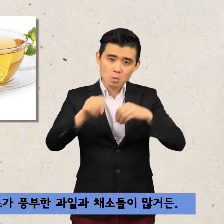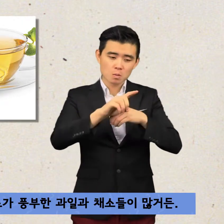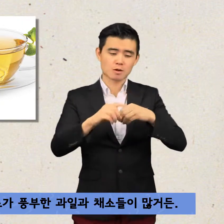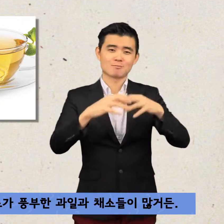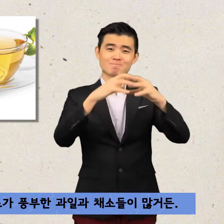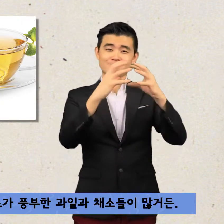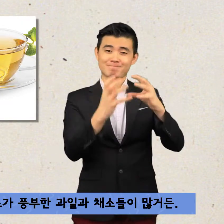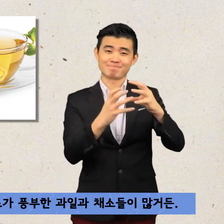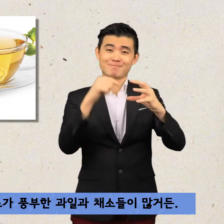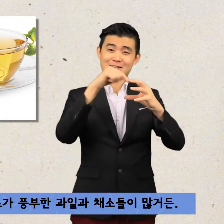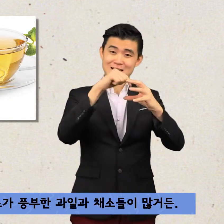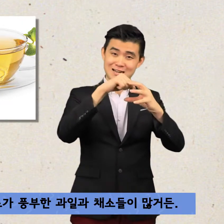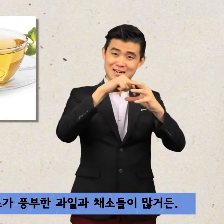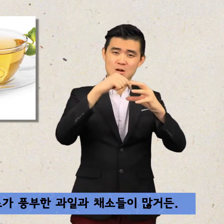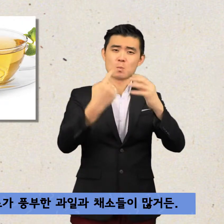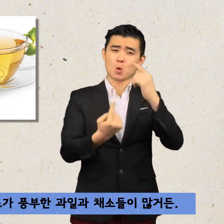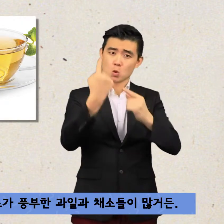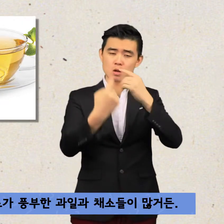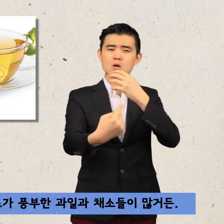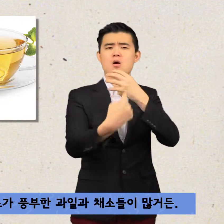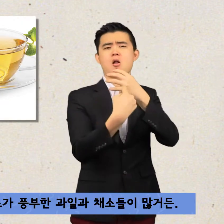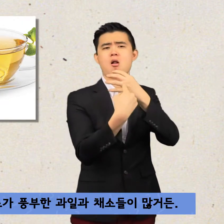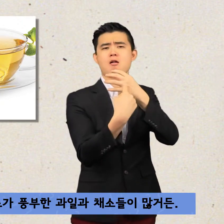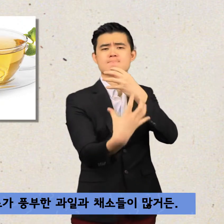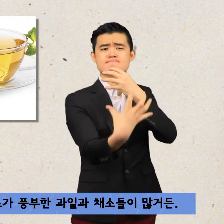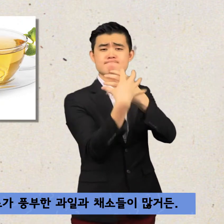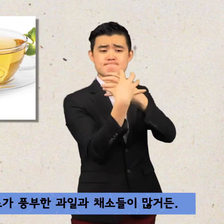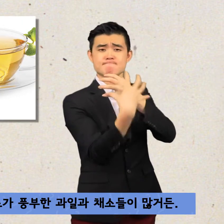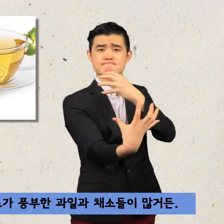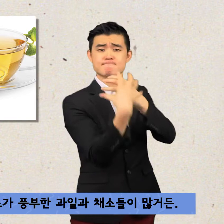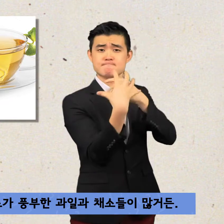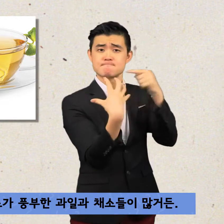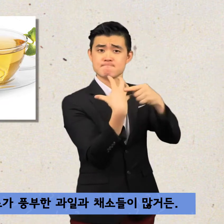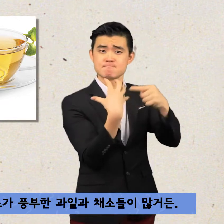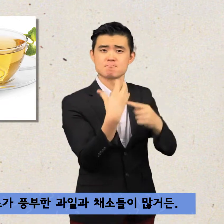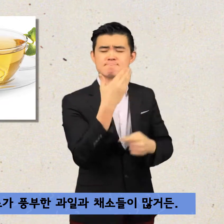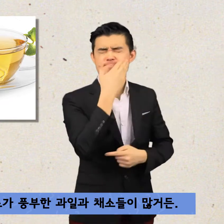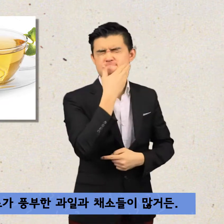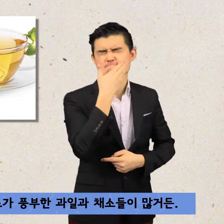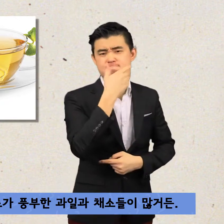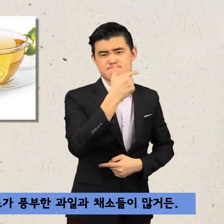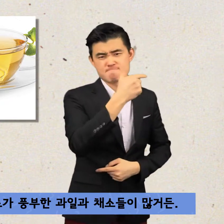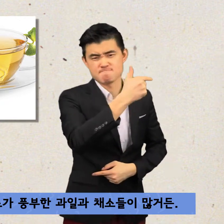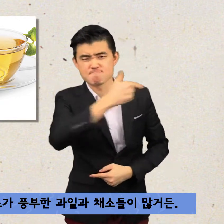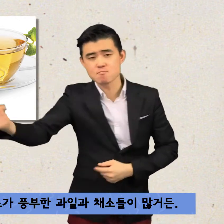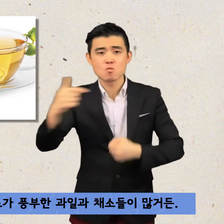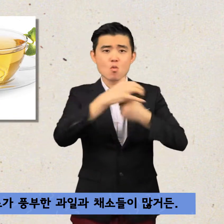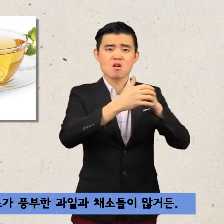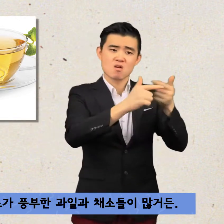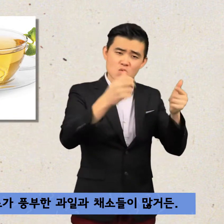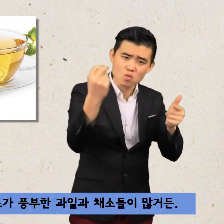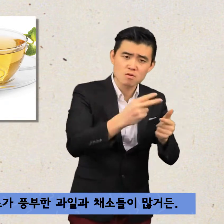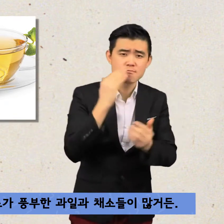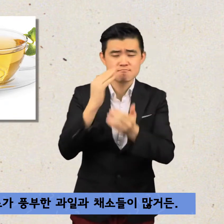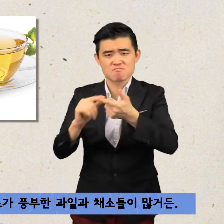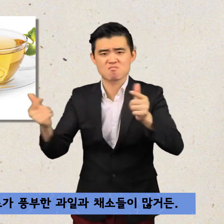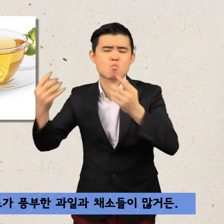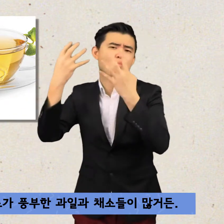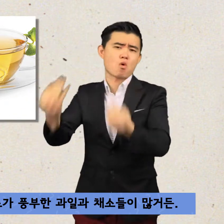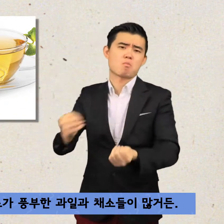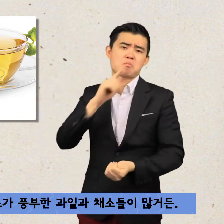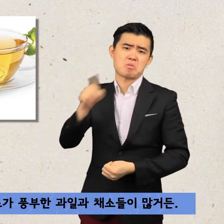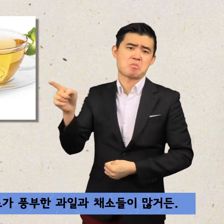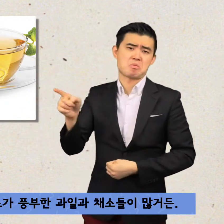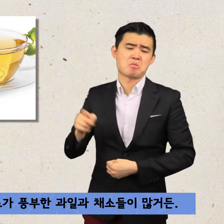오히려 알맹이보다 겉껍질에 영양소가 풍부한 과일과 채소들도 많거든.